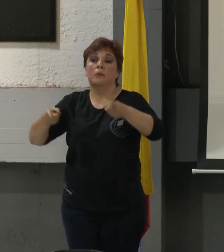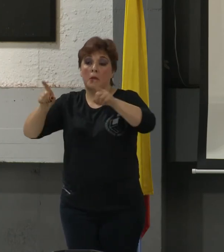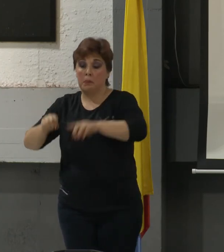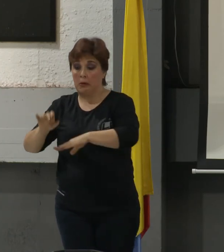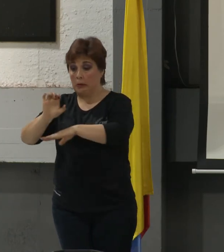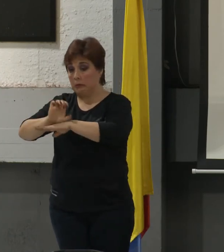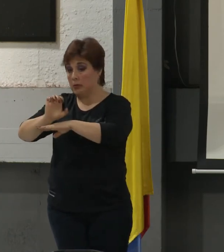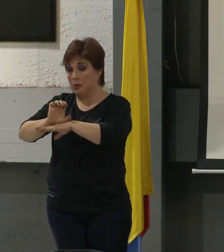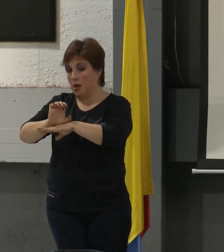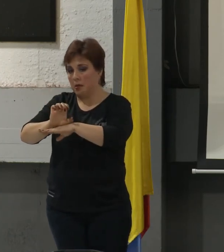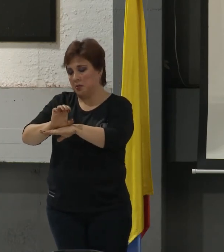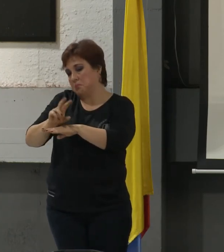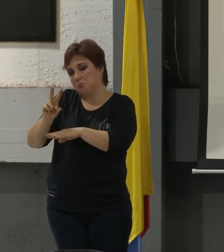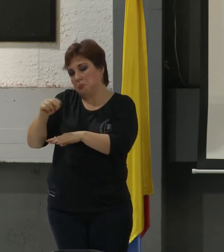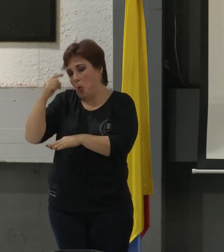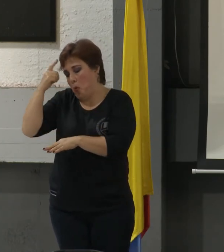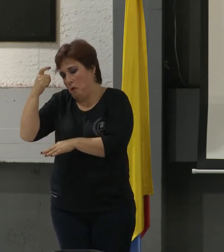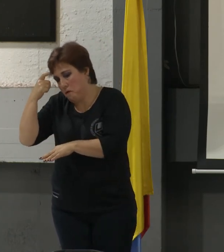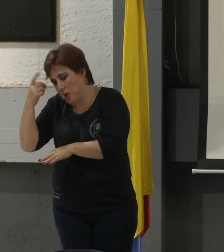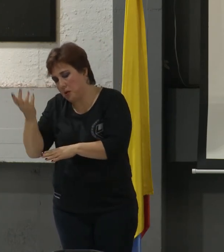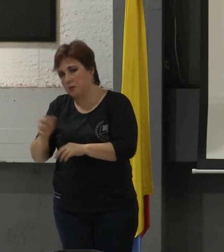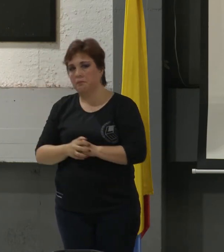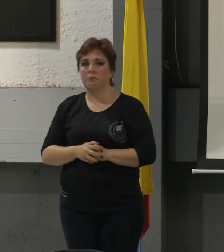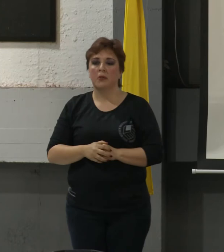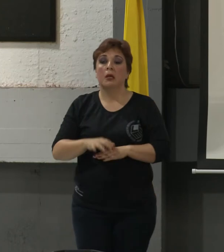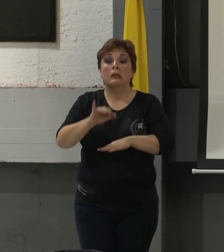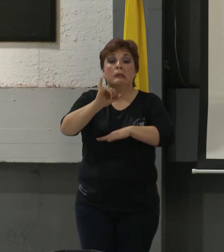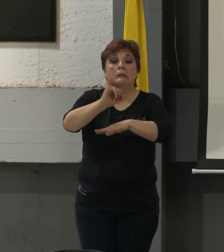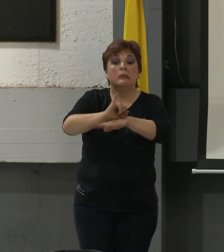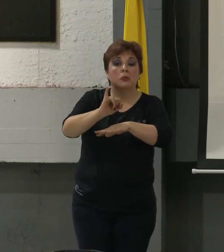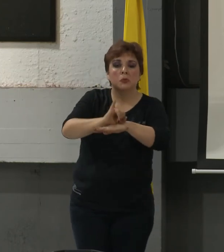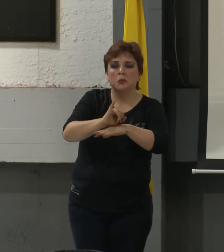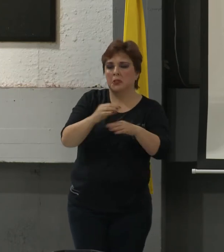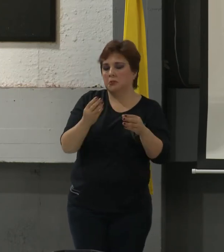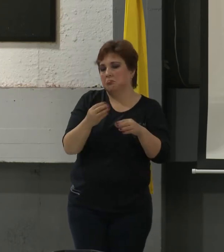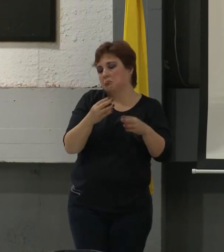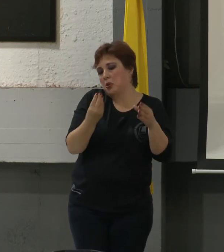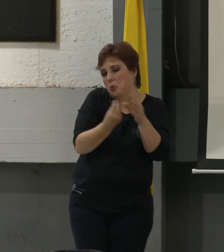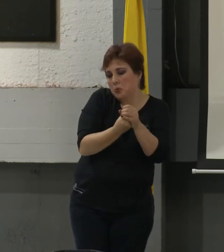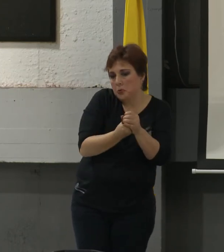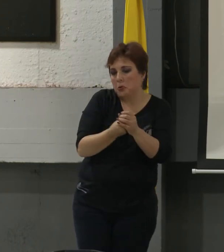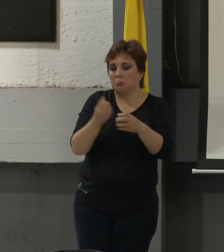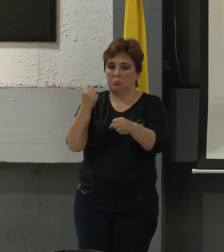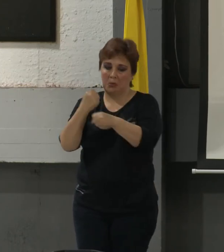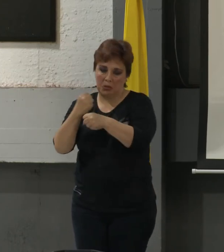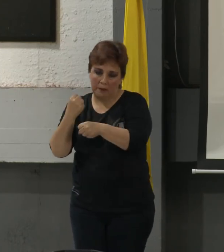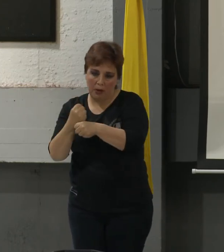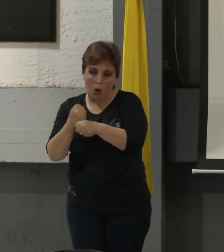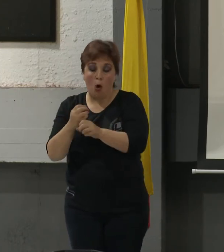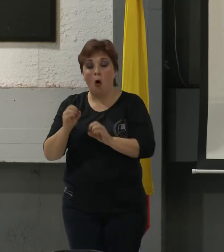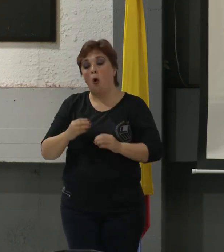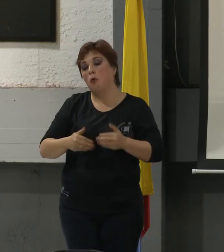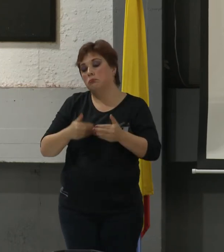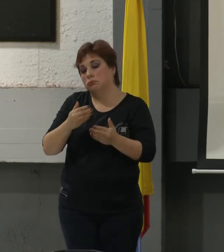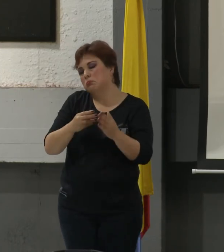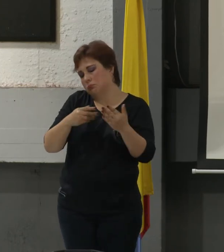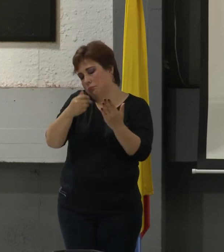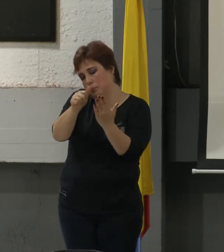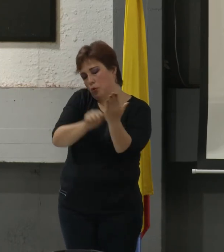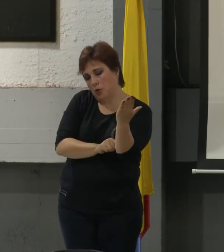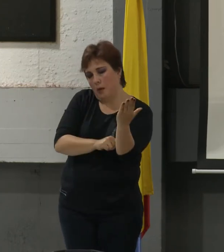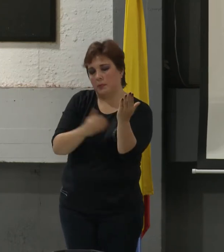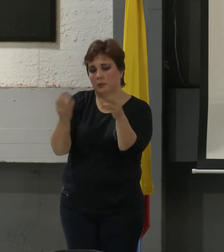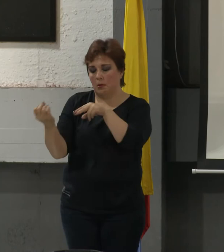fundaciones o asociaciones instituciones de mediación e inclusión sociolaboral y programas de educación para el trabajo y el